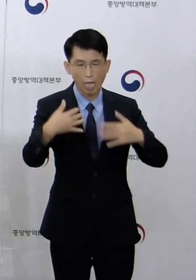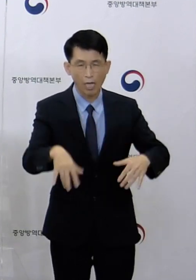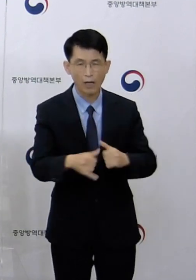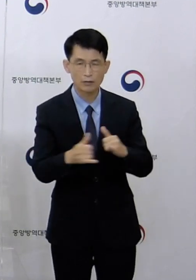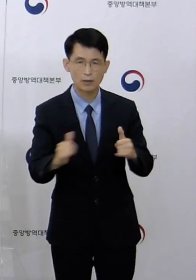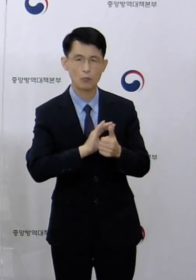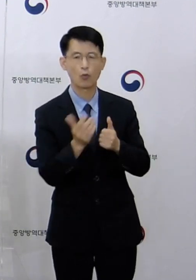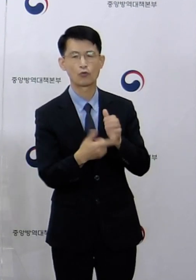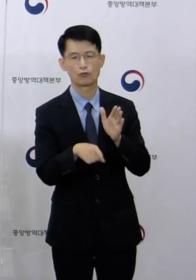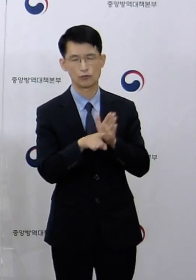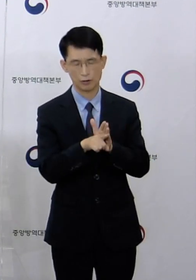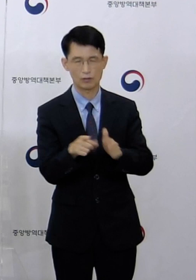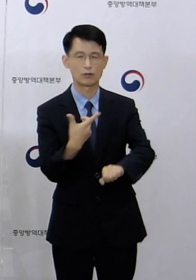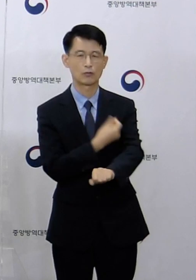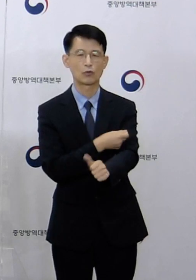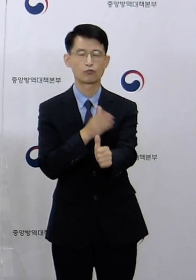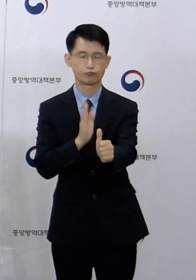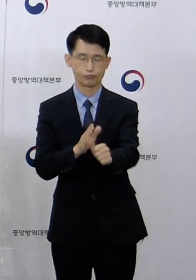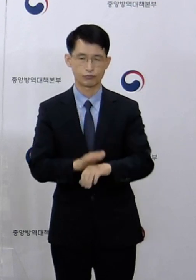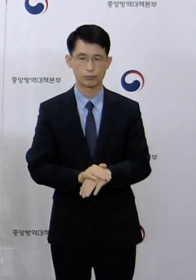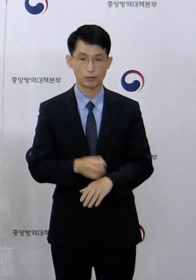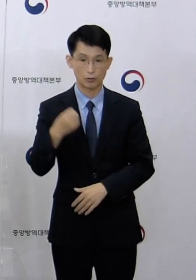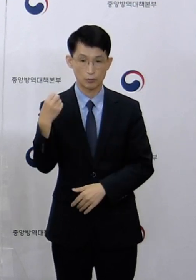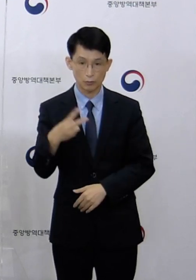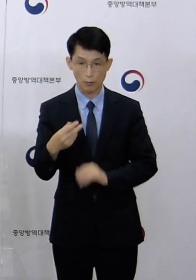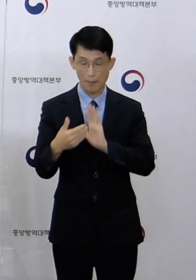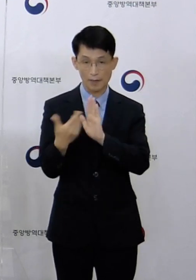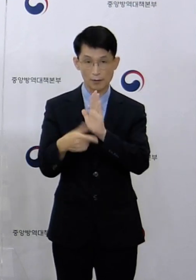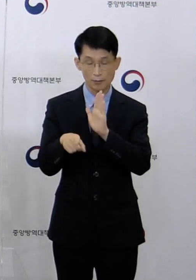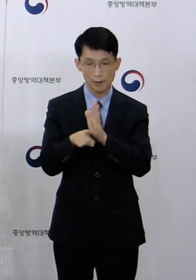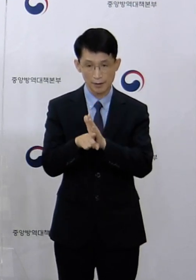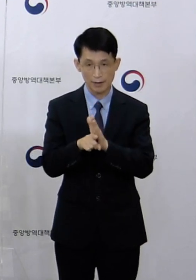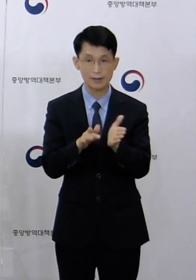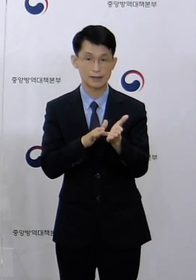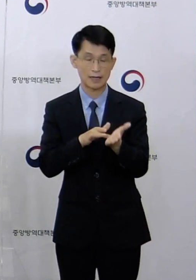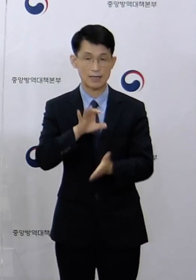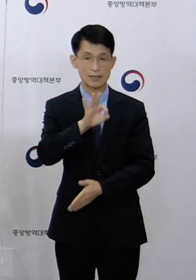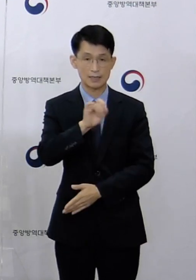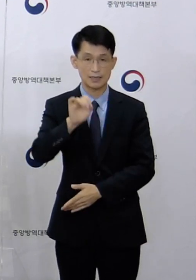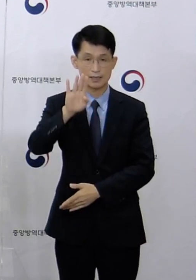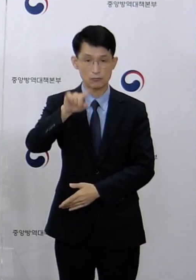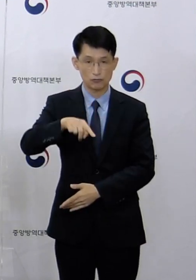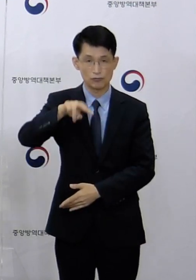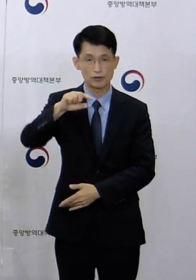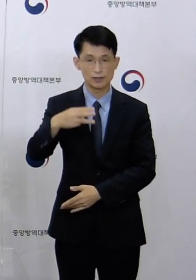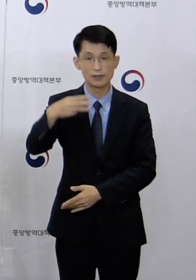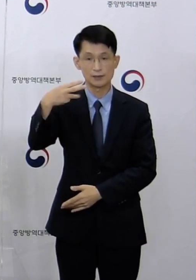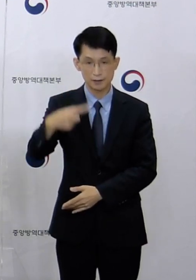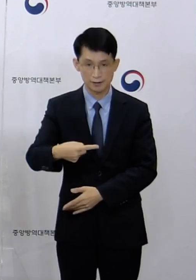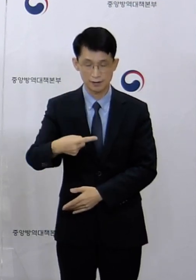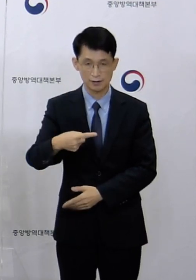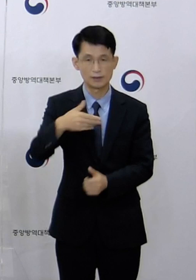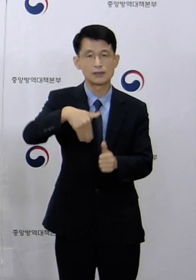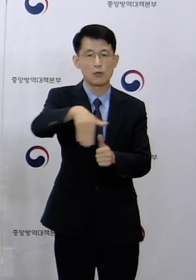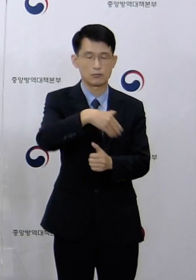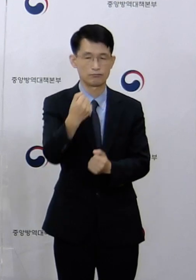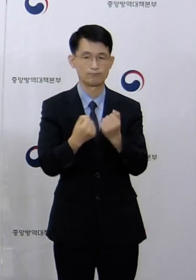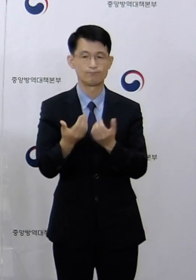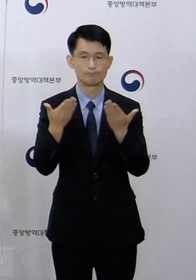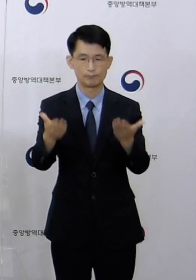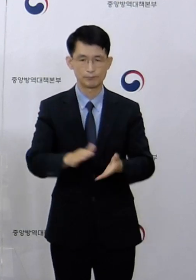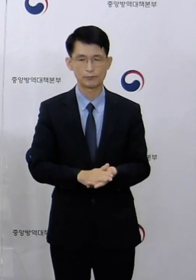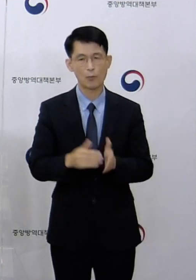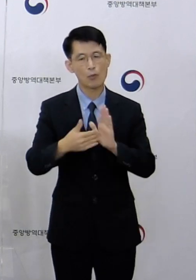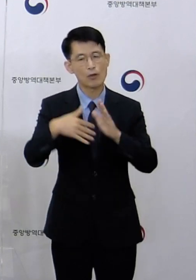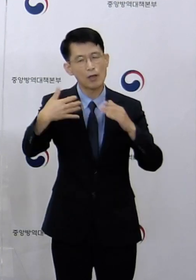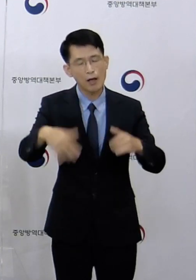예방접종을 당부드리고 예방용 항체 주사제인 이브실드 투약 현황에 대해 안내드리고자 합니다. 먼저 면역 저하자에